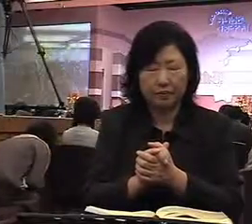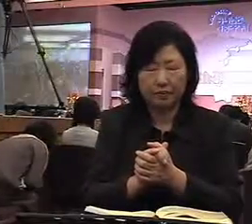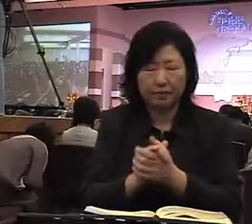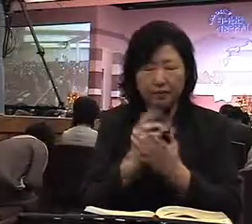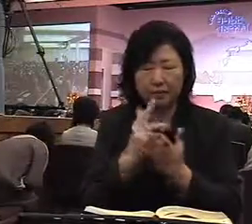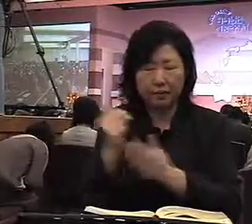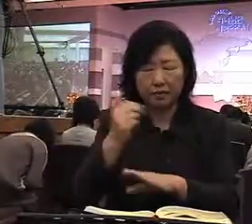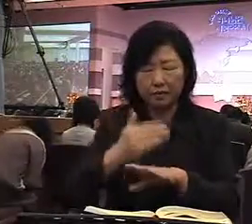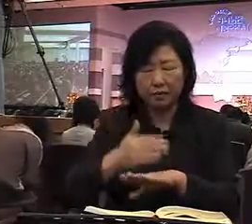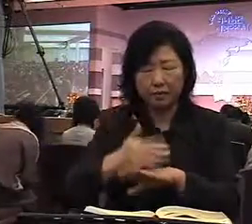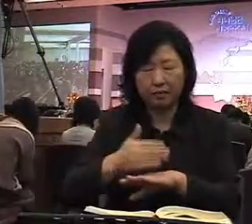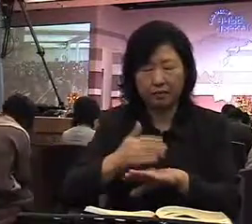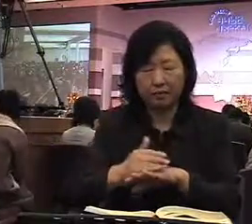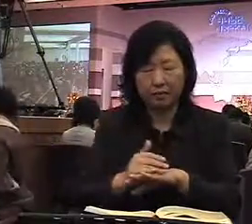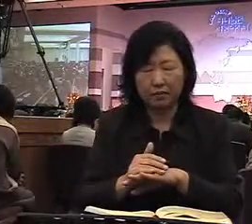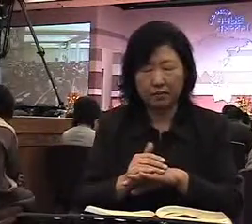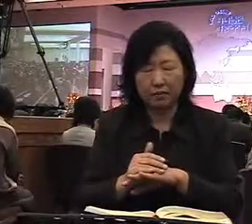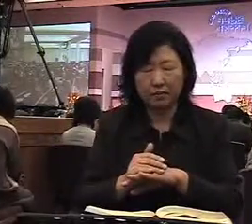주님 감사해요.